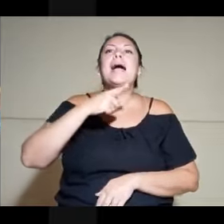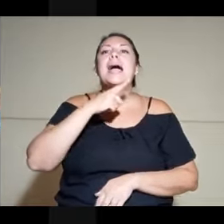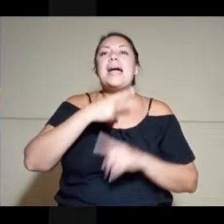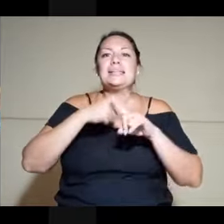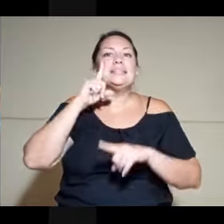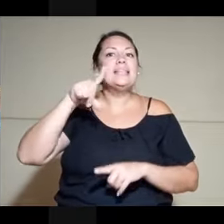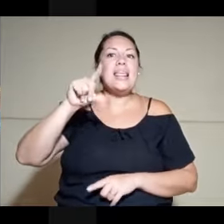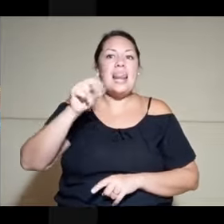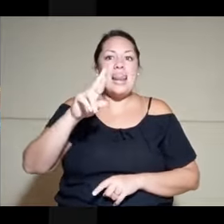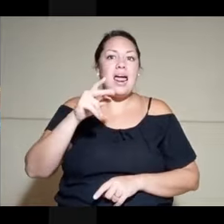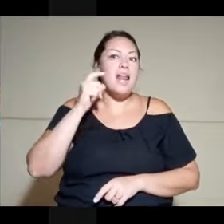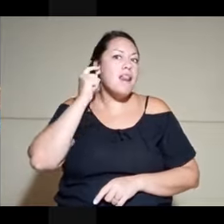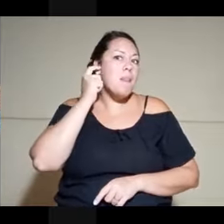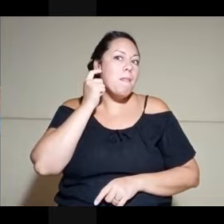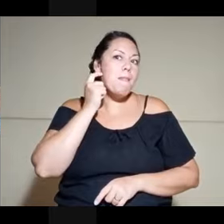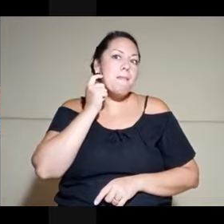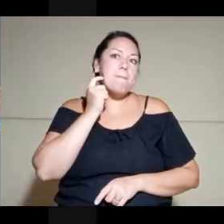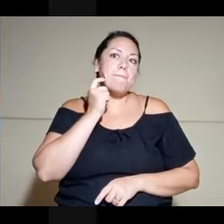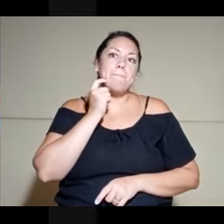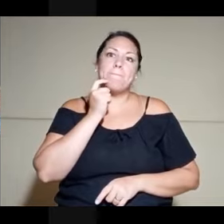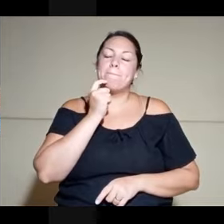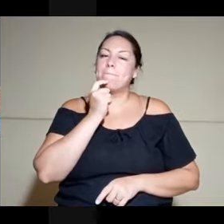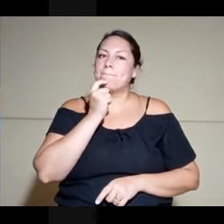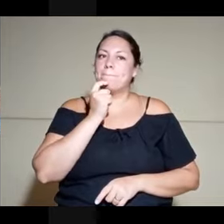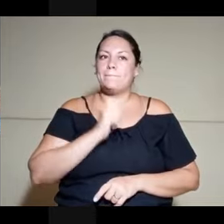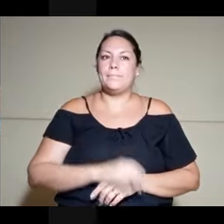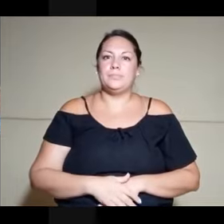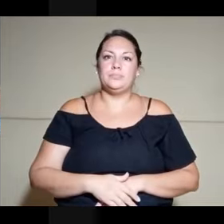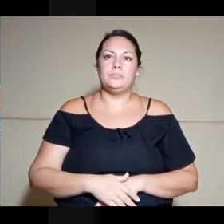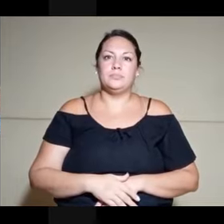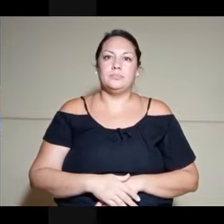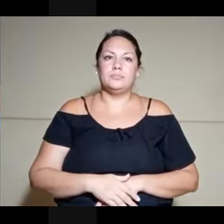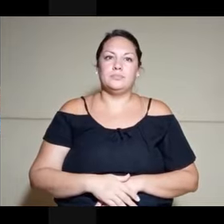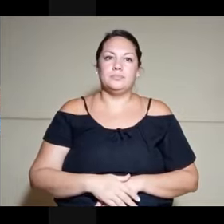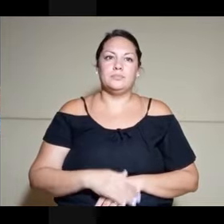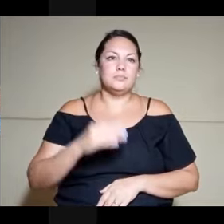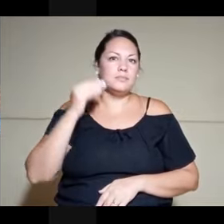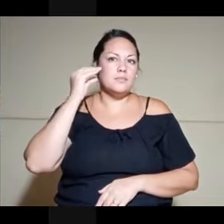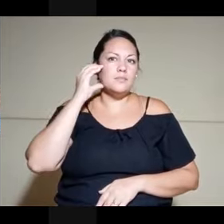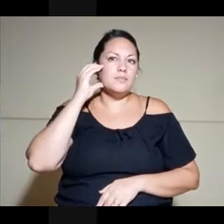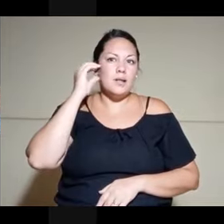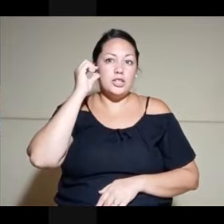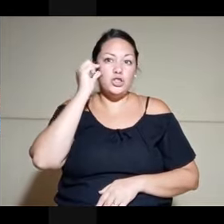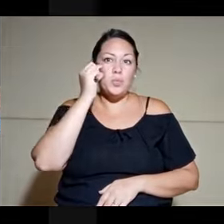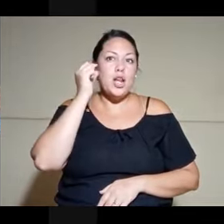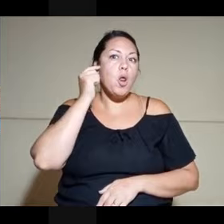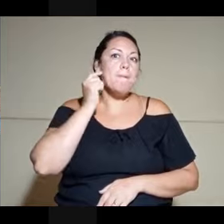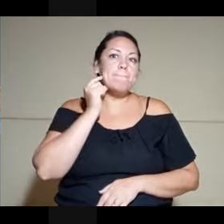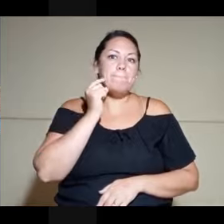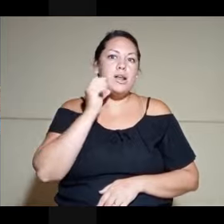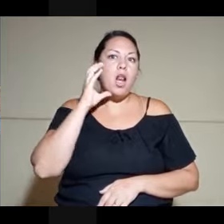el trigémino, da esa sensibilidad. Después hay otra rama que se llama maxilar, que es toda la rama que va a lo que